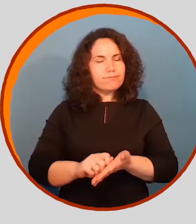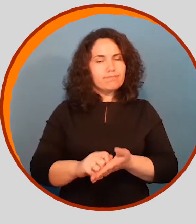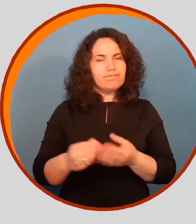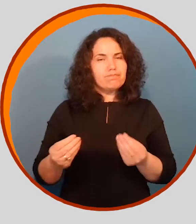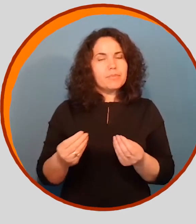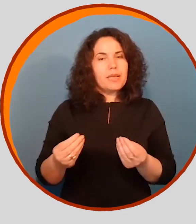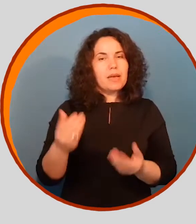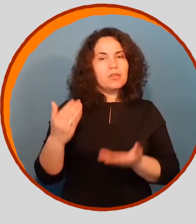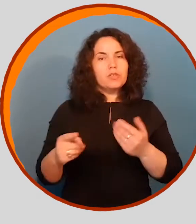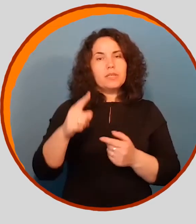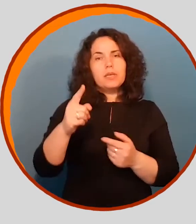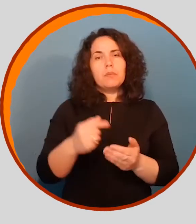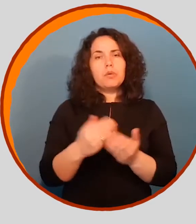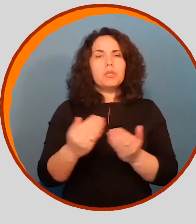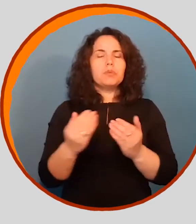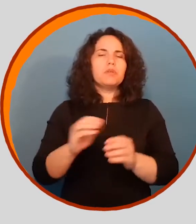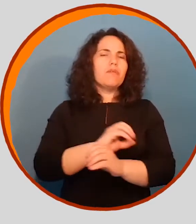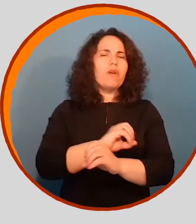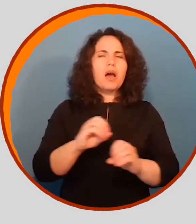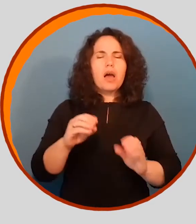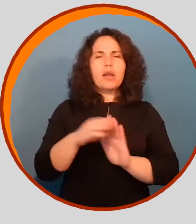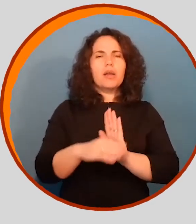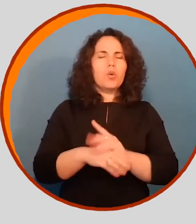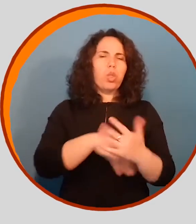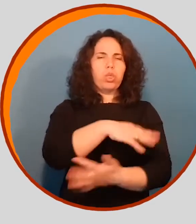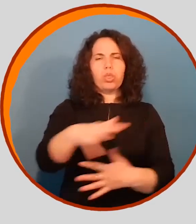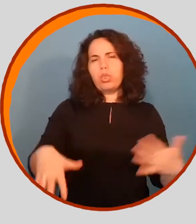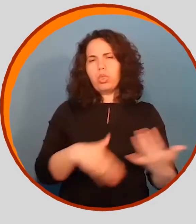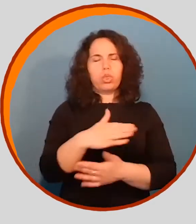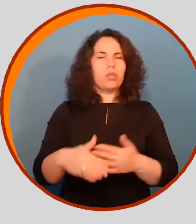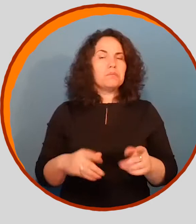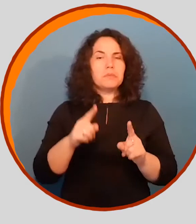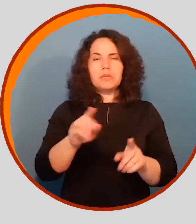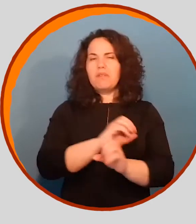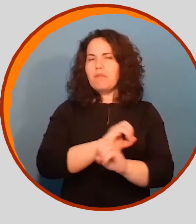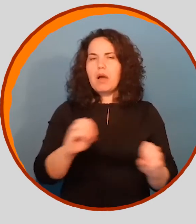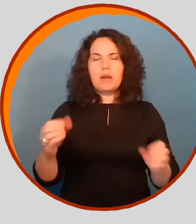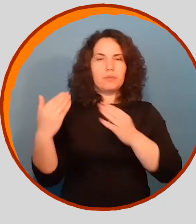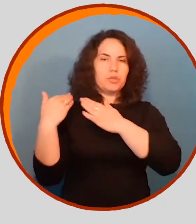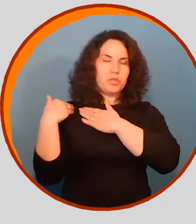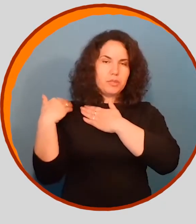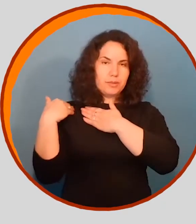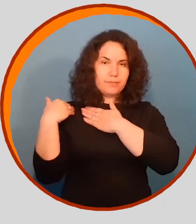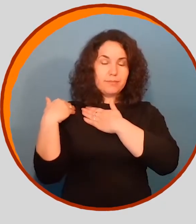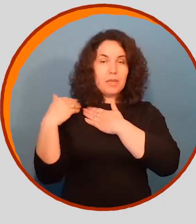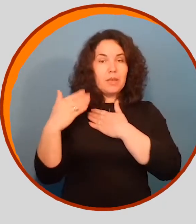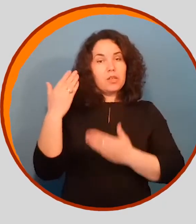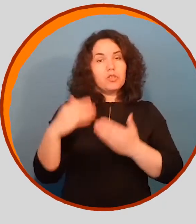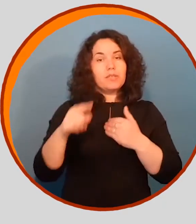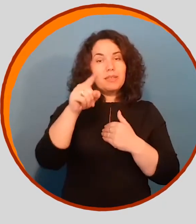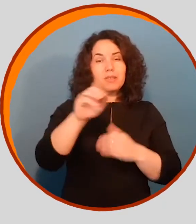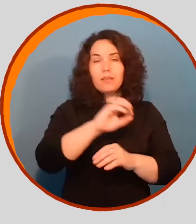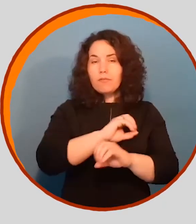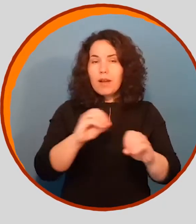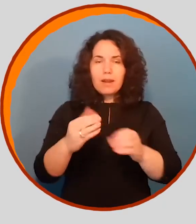një rutinë të pastrukturuar, mendojnë që mund ta shtyjnë përgjegjësinë dhe sa më shumë e shtyjnë përgjegjësinë, aq më